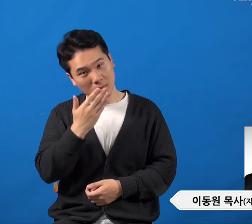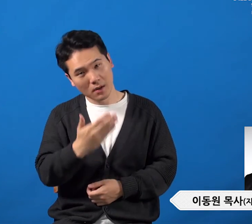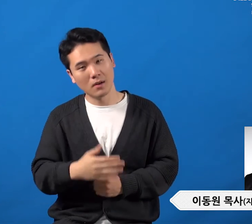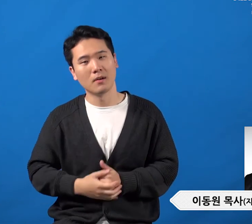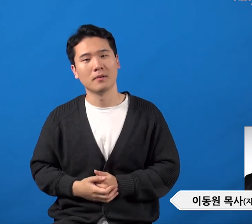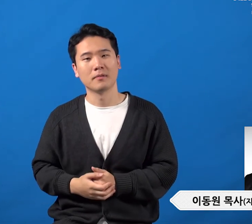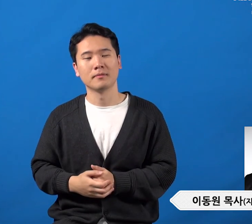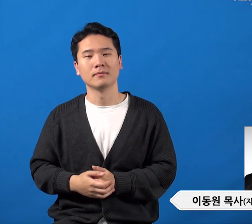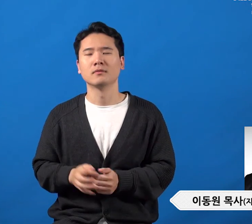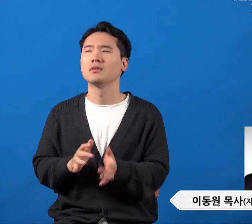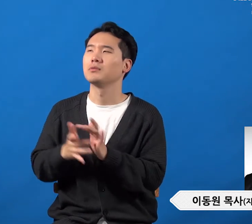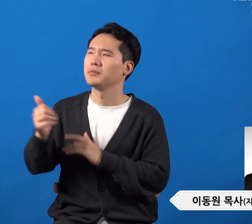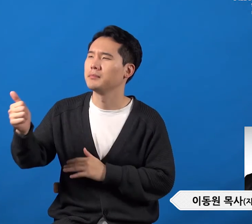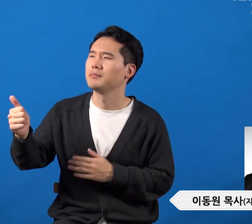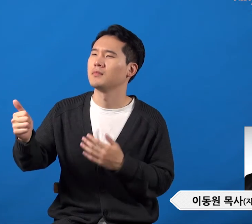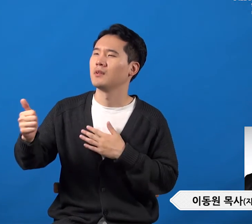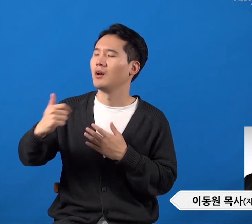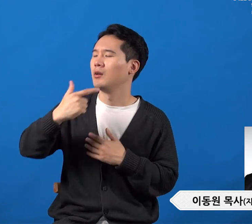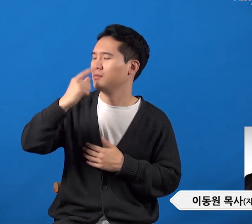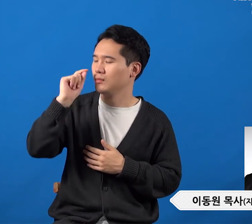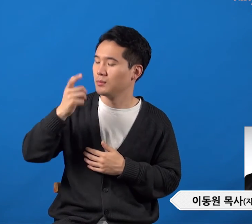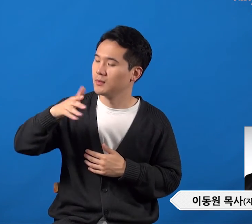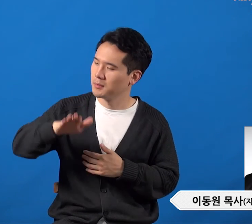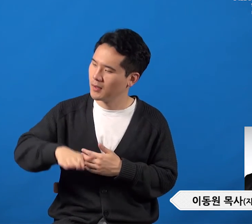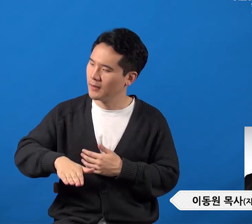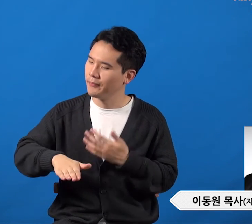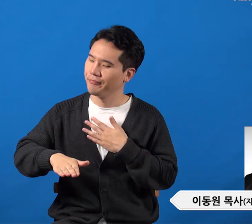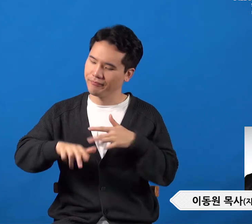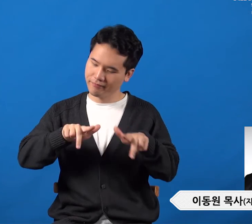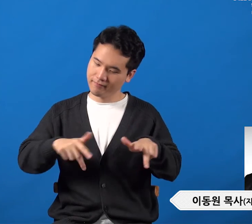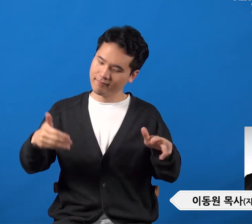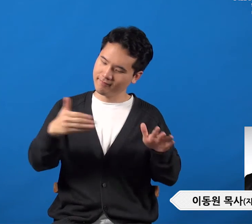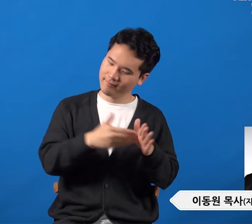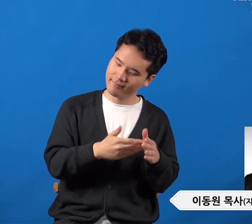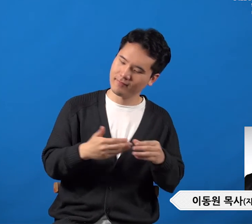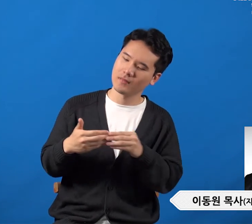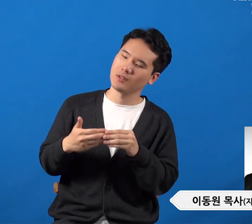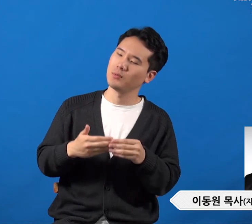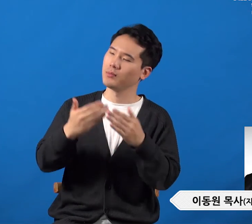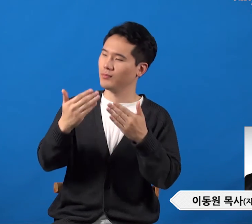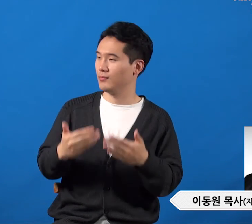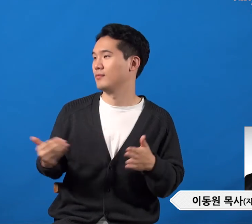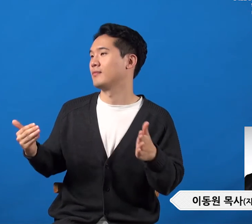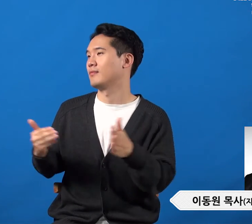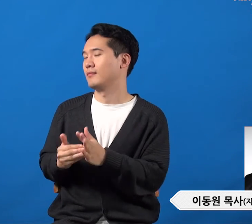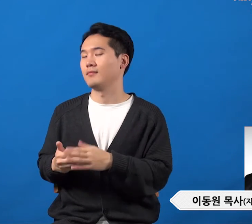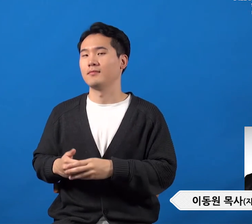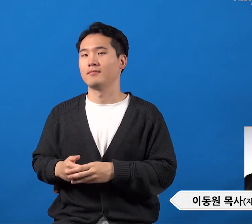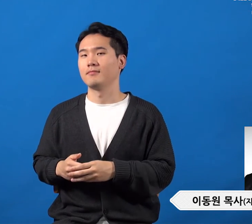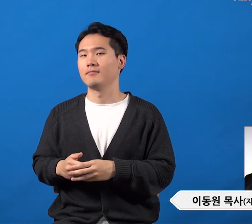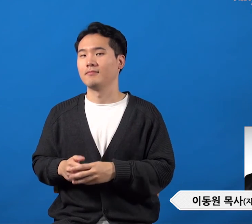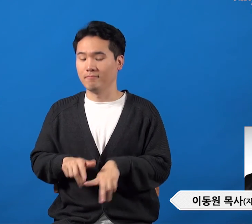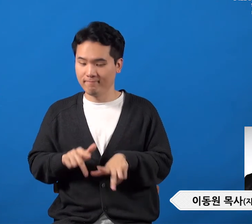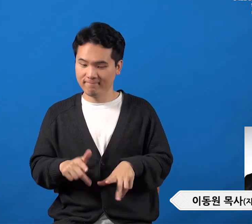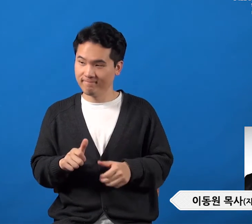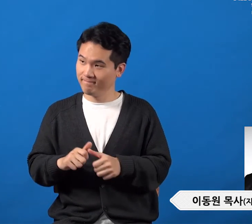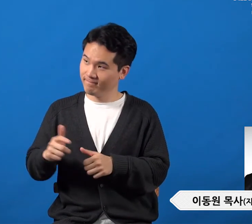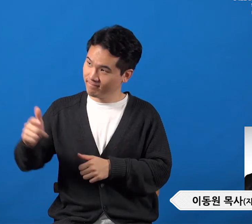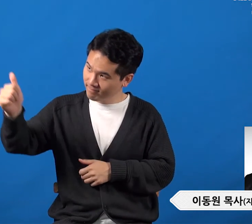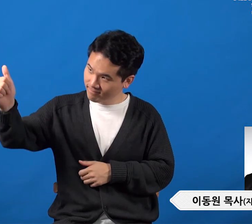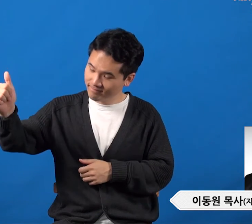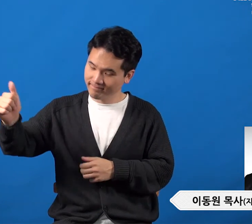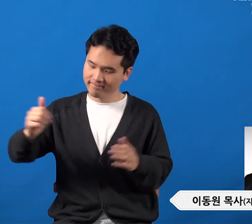예수님, 부족하지만 저를 여기까지 인도하셨습니다. 그리고